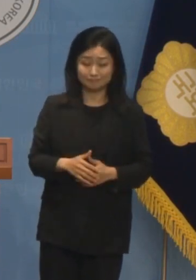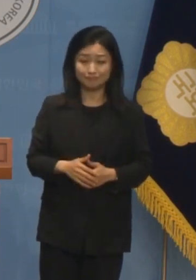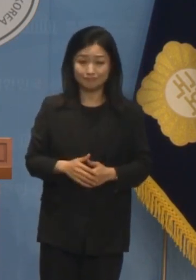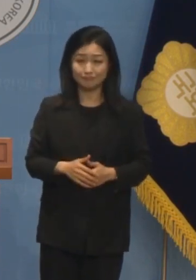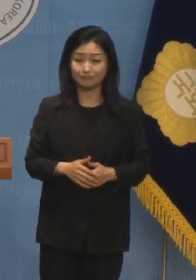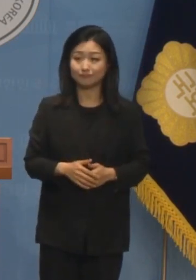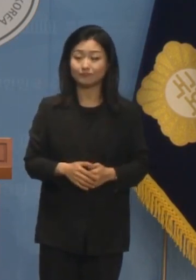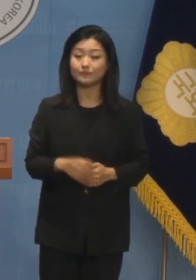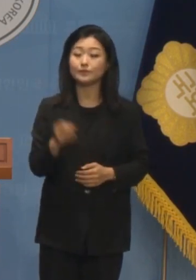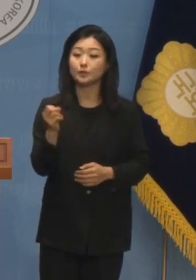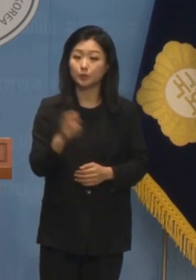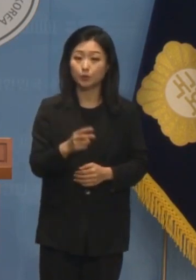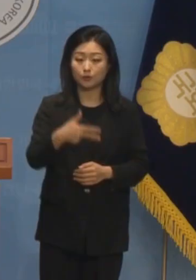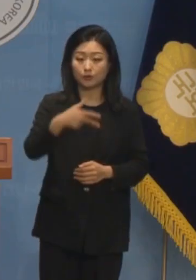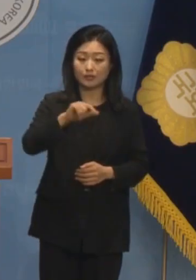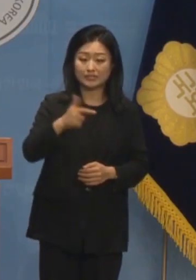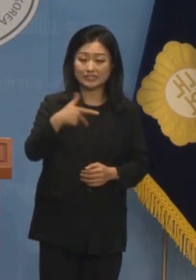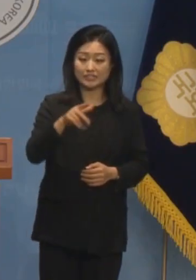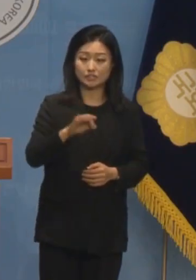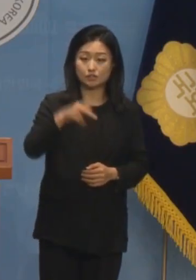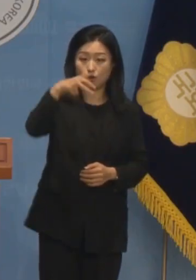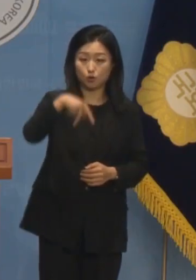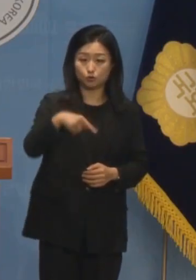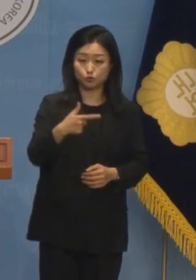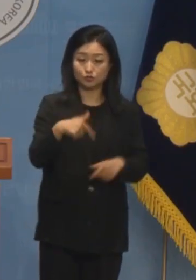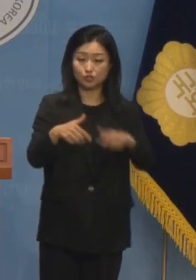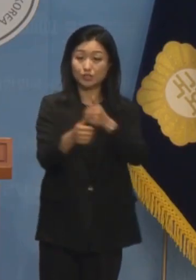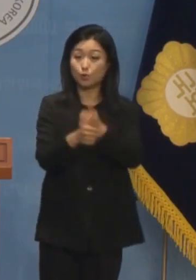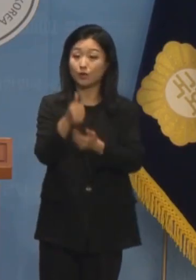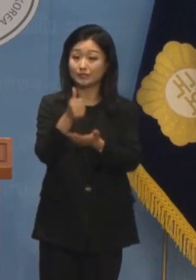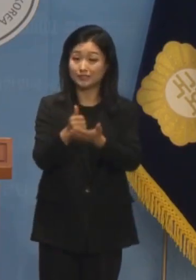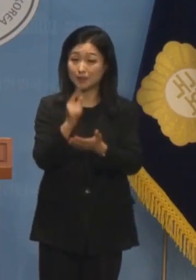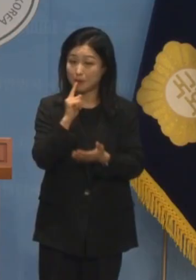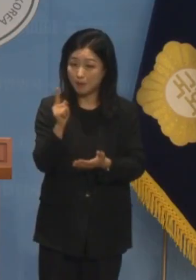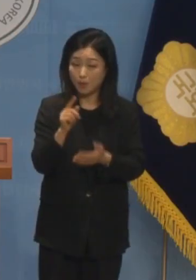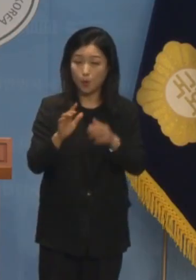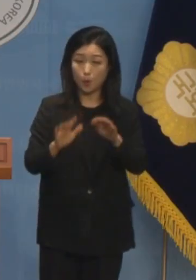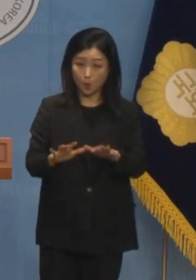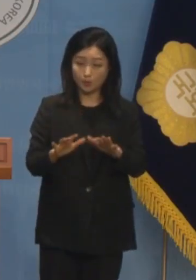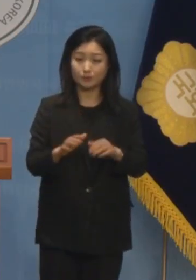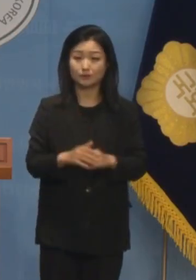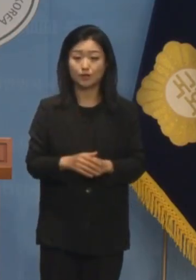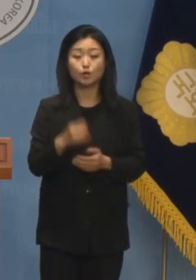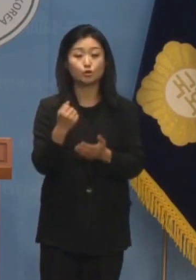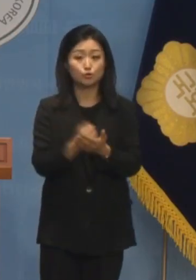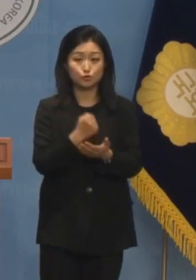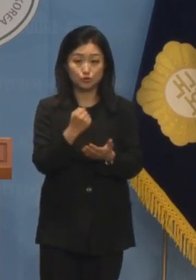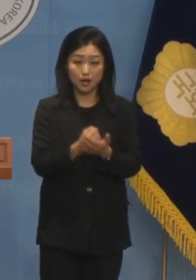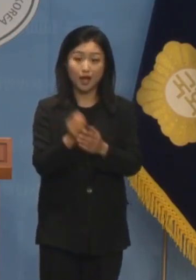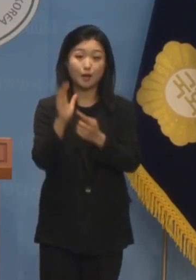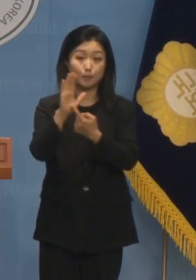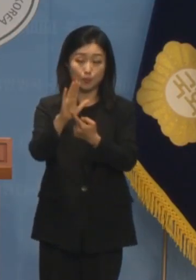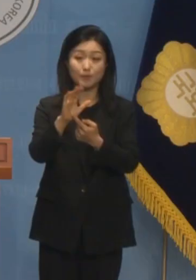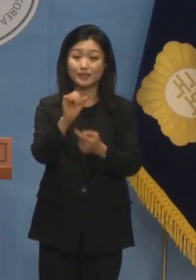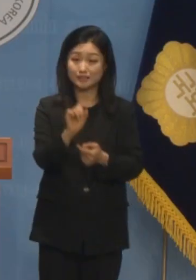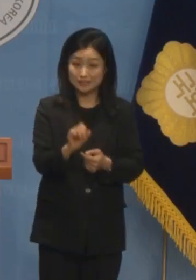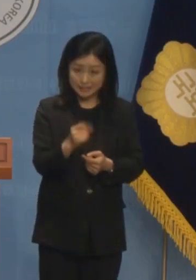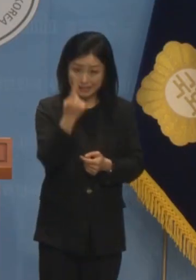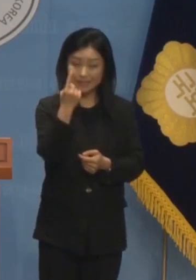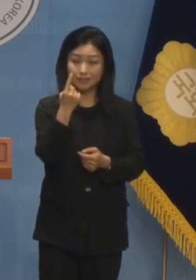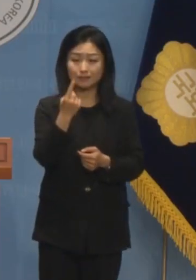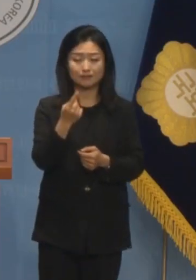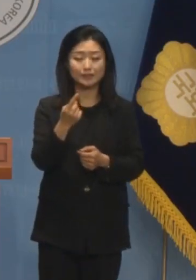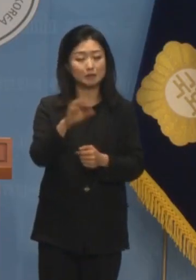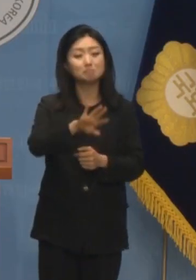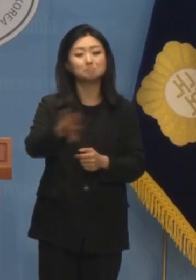같은 방송에 출연했던 진성준 더불어민주당 정책위원장은 오늘 당사자가 직접 유감의 뜻을 표명했으니 논외로